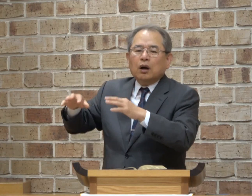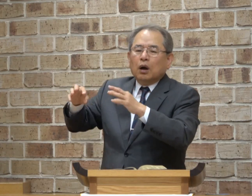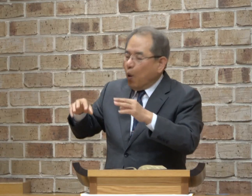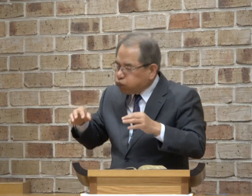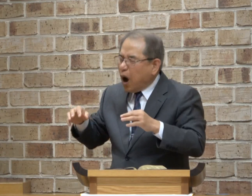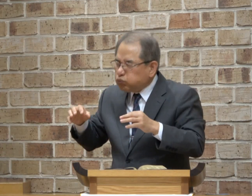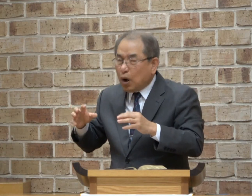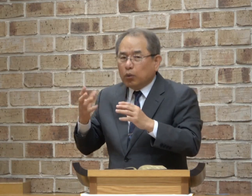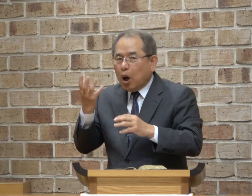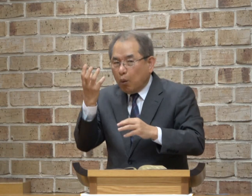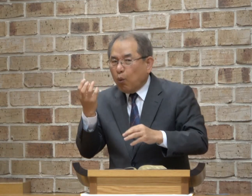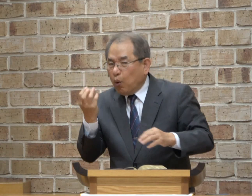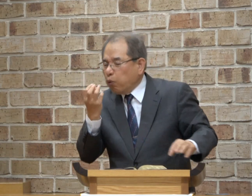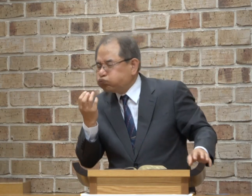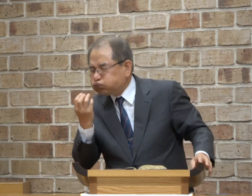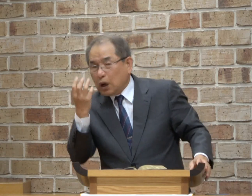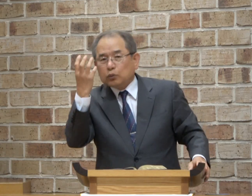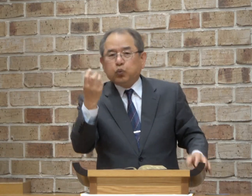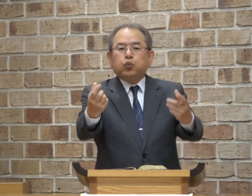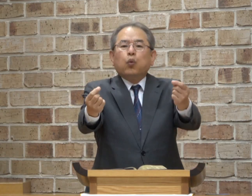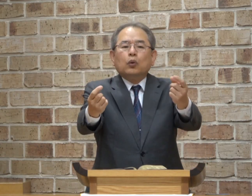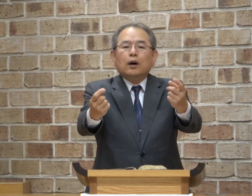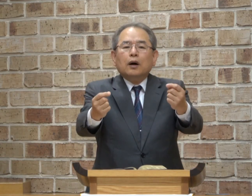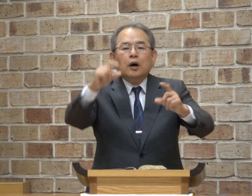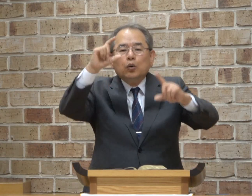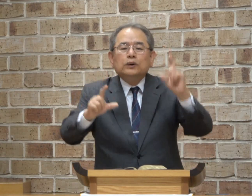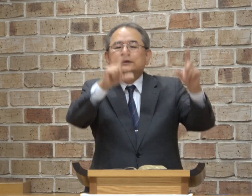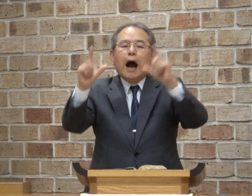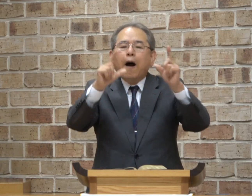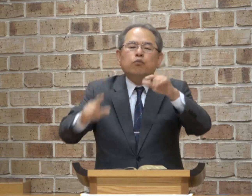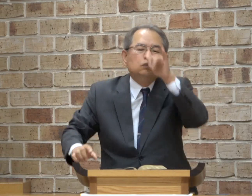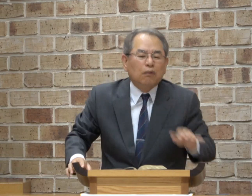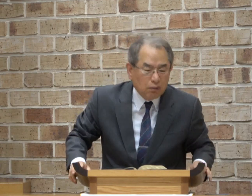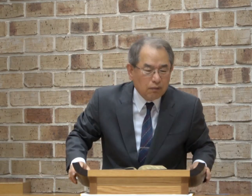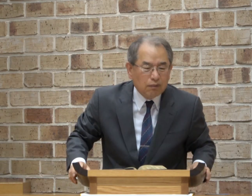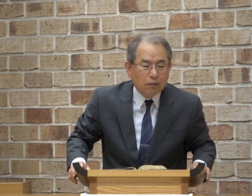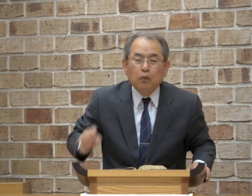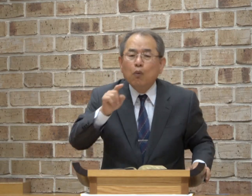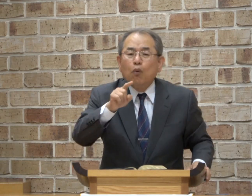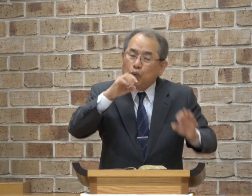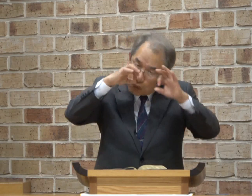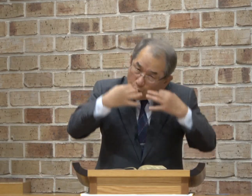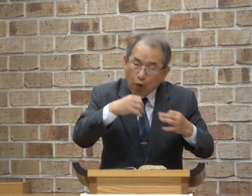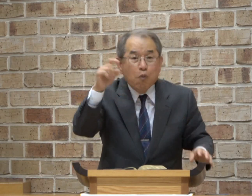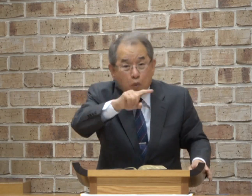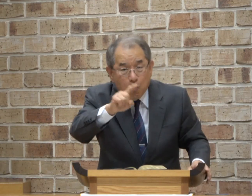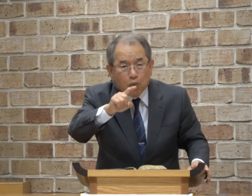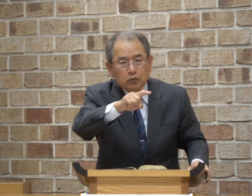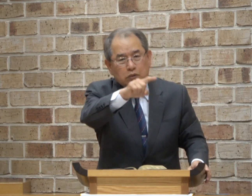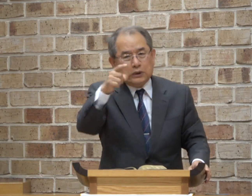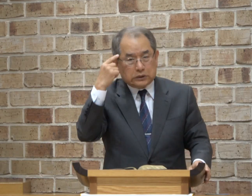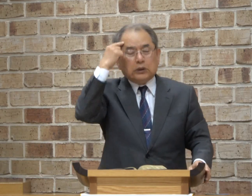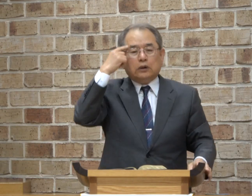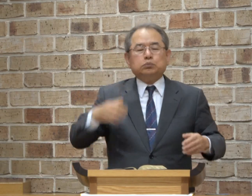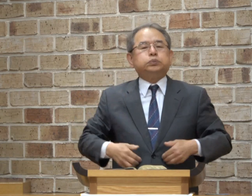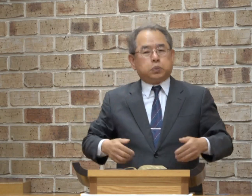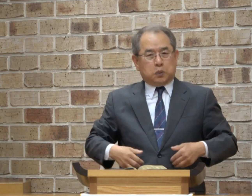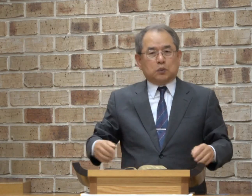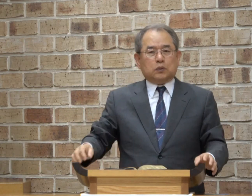성령님을 격려하지 않고 우리의 말과 행동의 모습으로 인해서 성령과 거슬리는 삶의 사람이 있습니다.